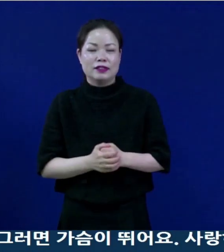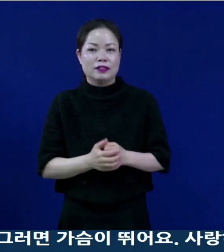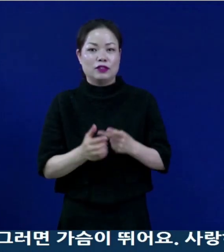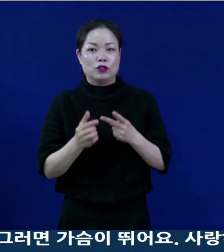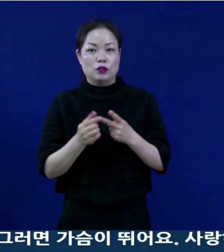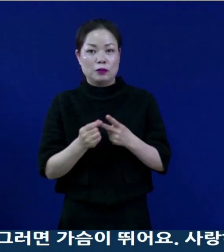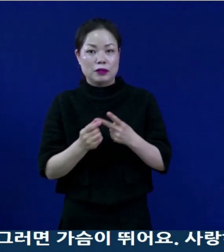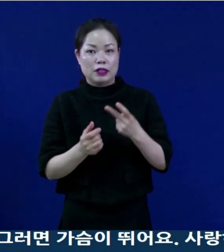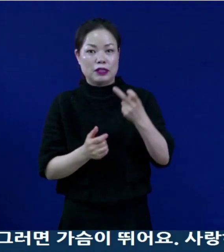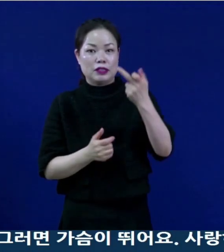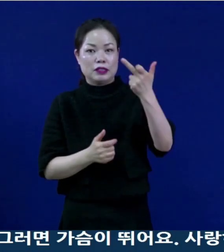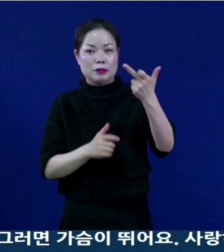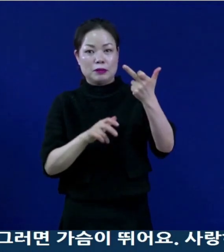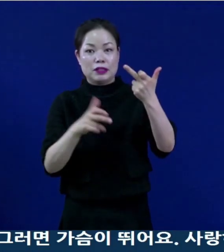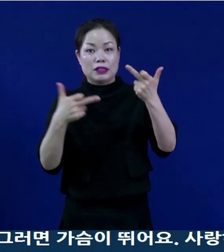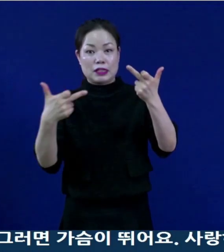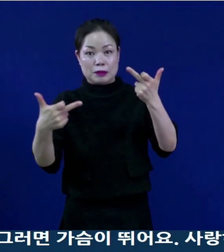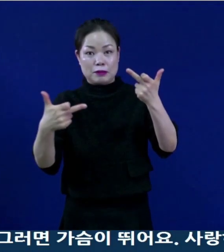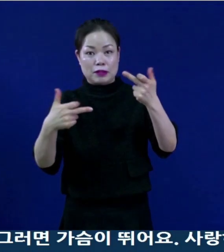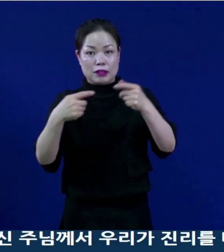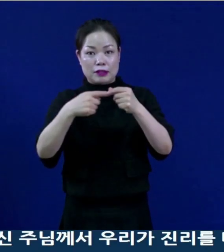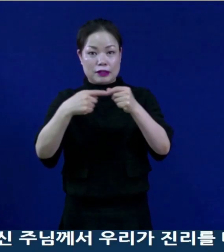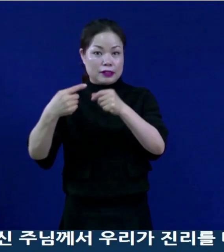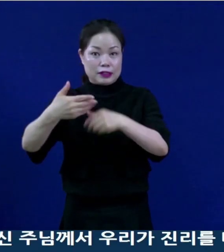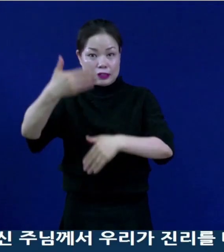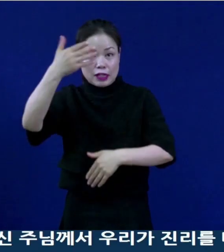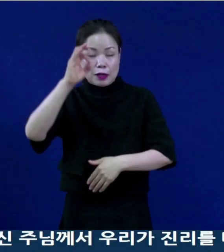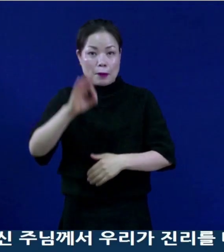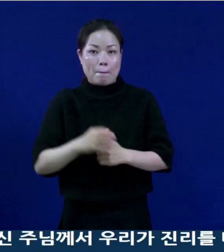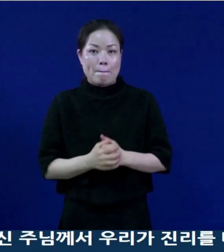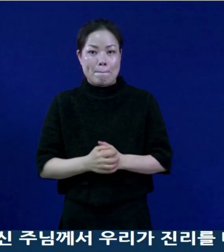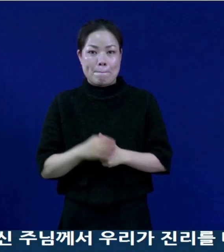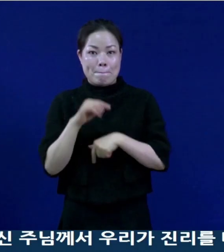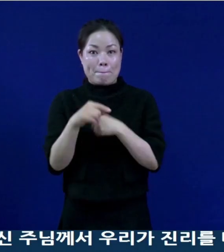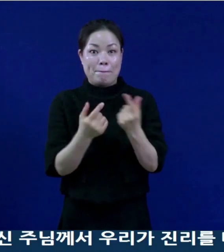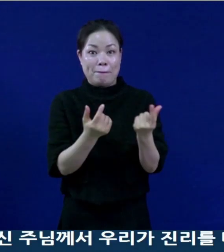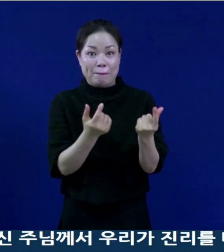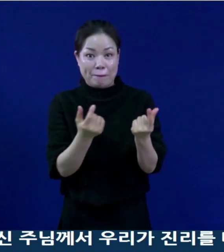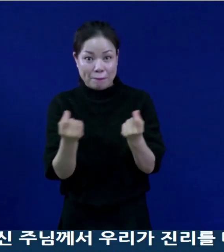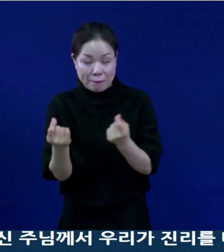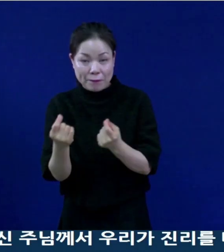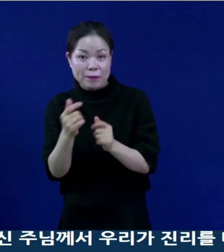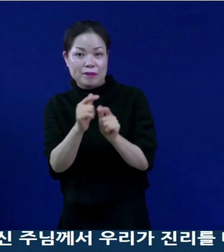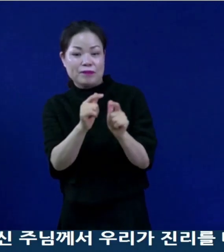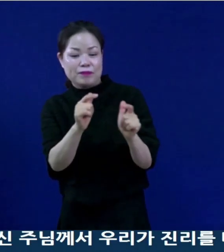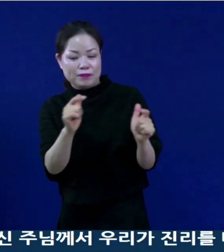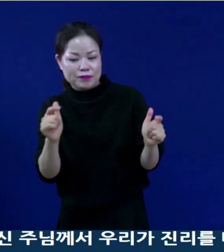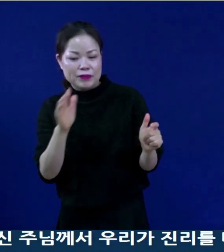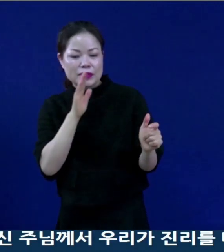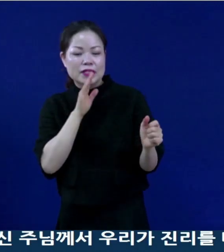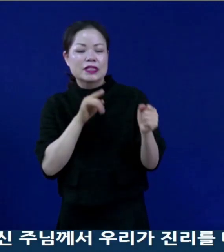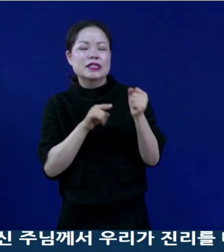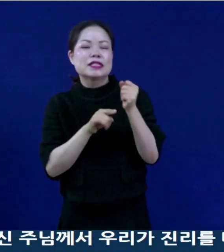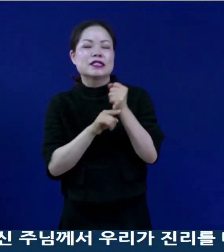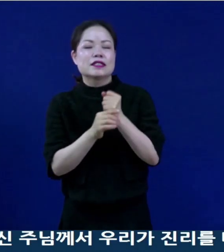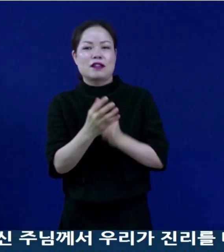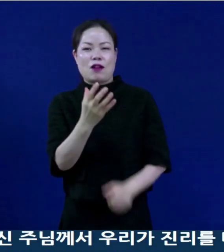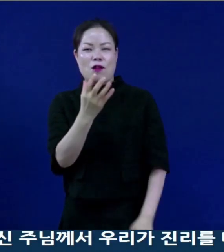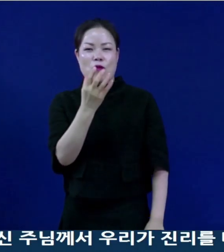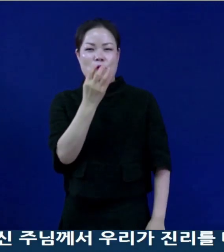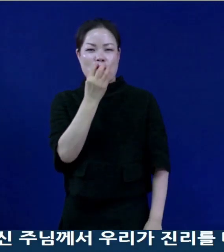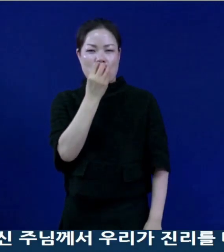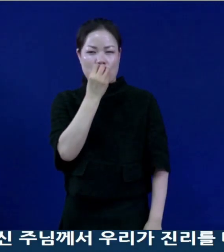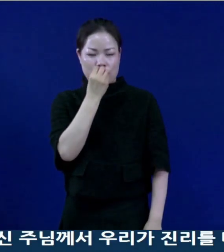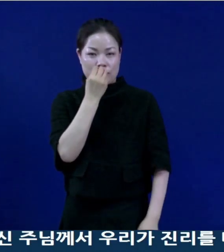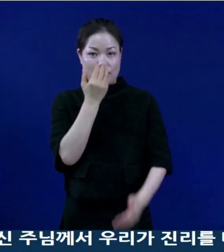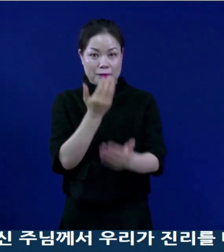번째는 17장 17절인데 자막으로 보겠습니다. 17장 17절 같이 읽겠습니다. 그들을 진리로